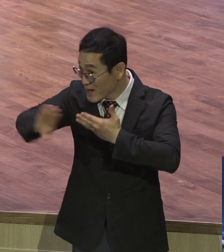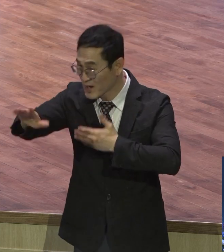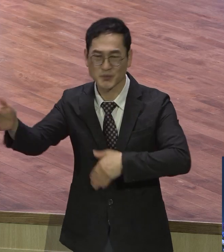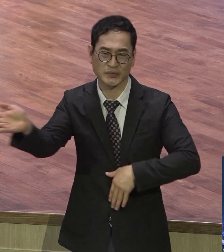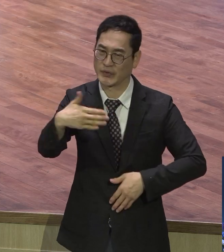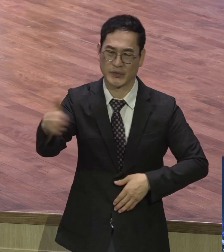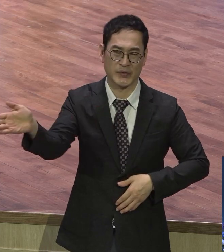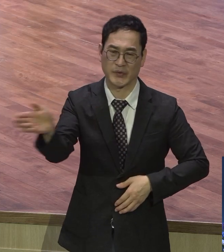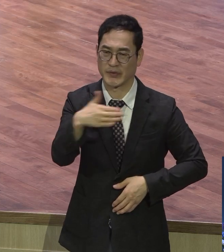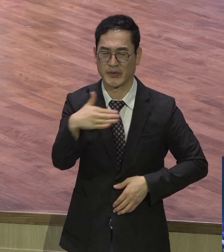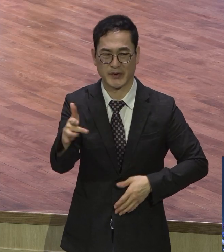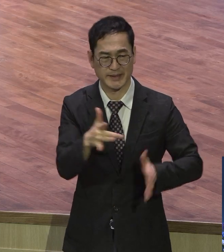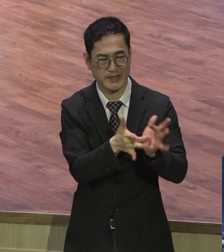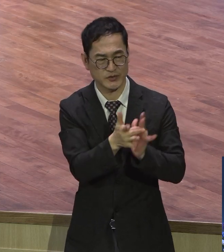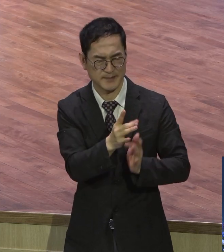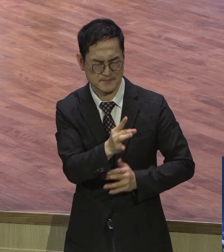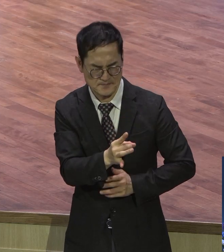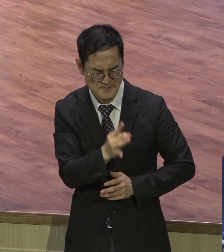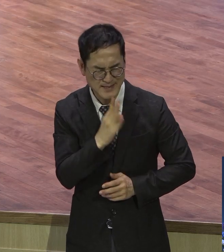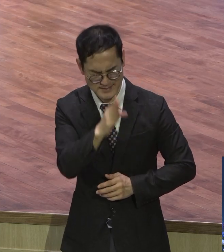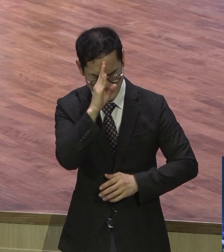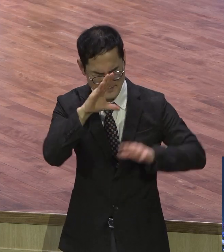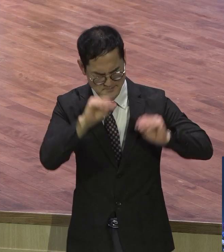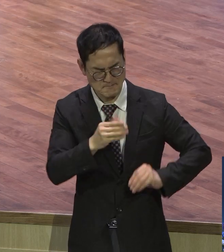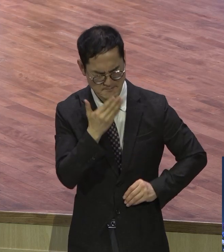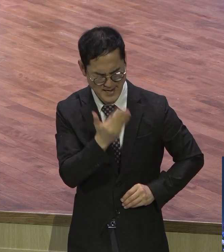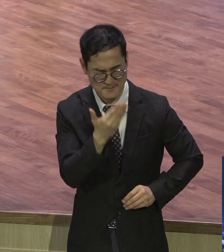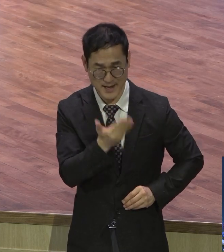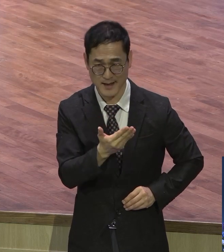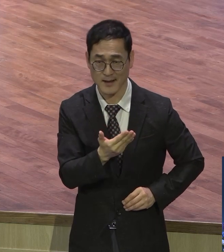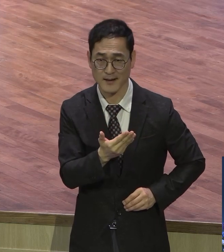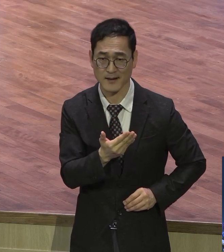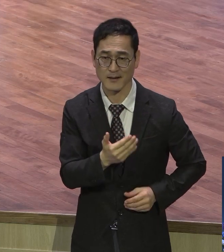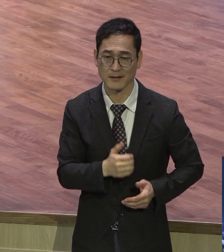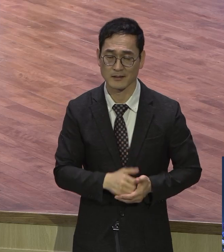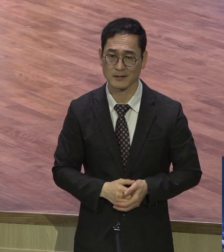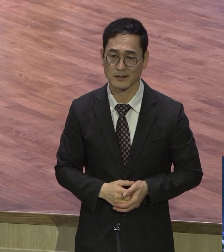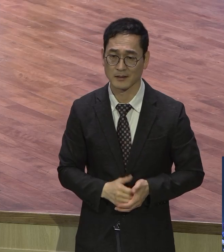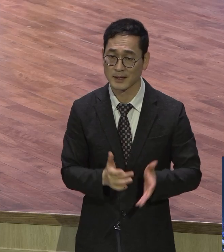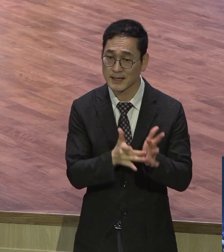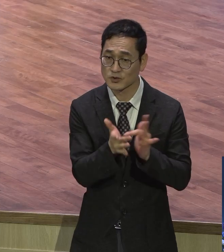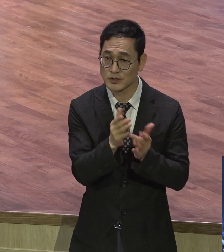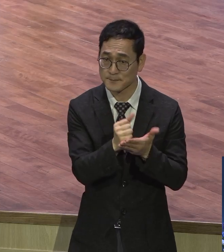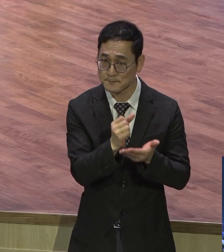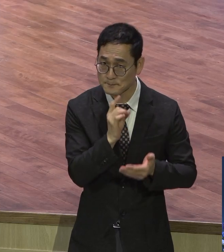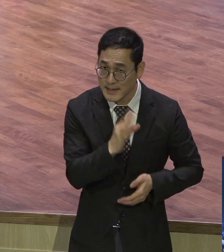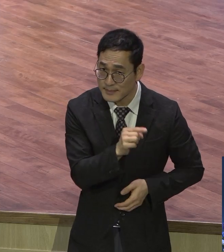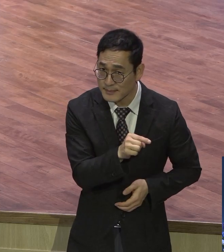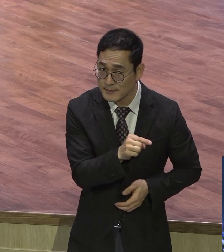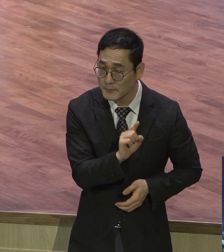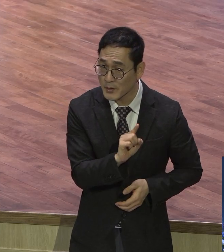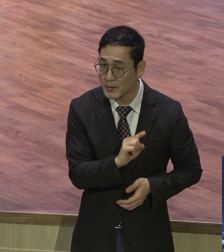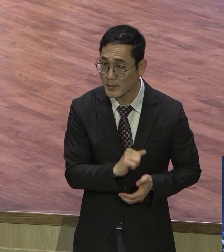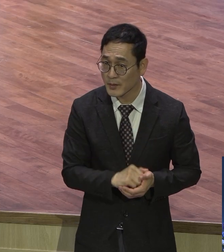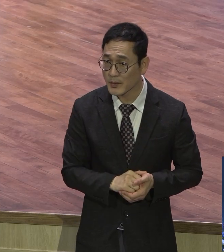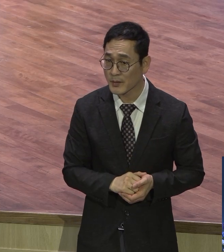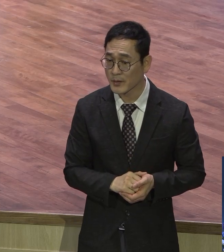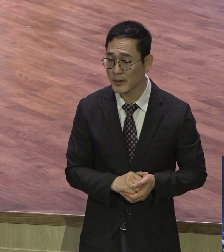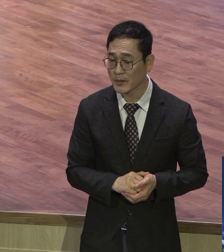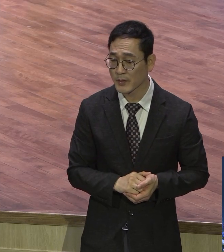예수님만이 나를 지하올 수 있다 그게 무슨 말이에요? 예수밖에 없다가 무슨 말이에요? 예수의 유일성이 무슨 말이냐고요?